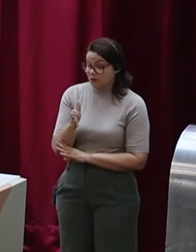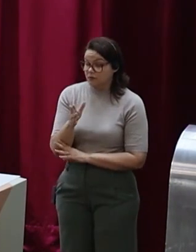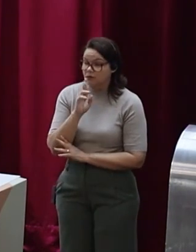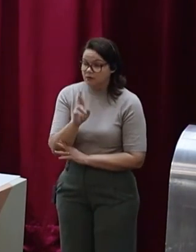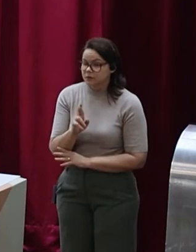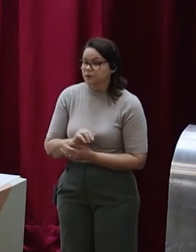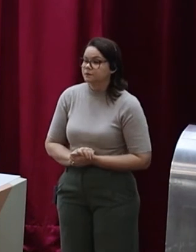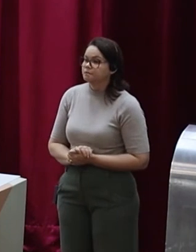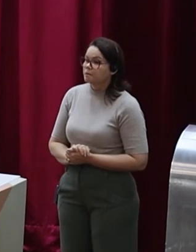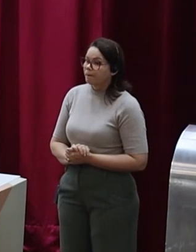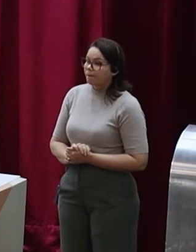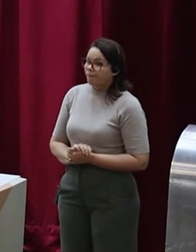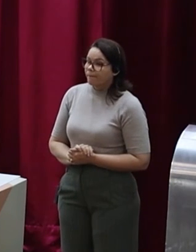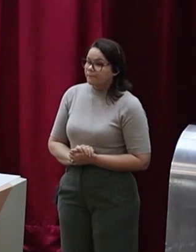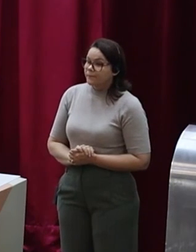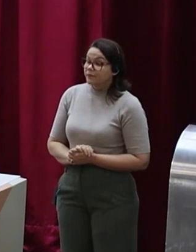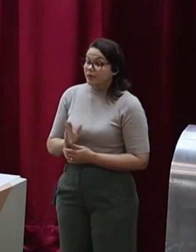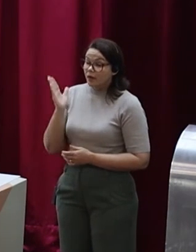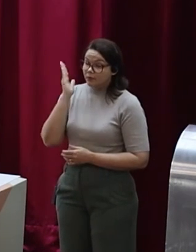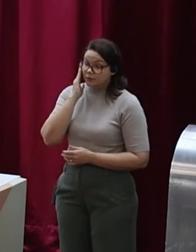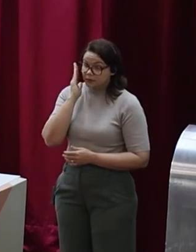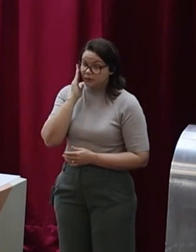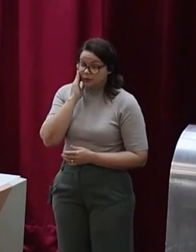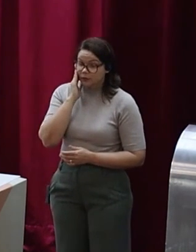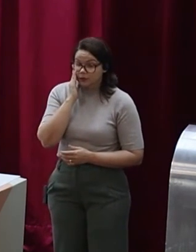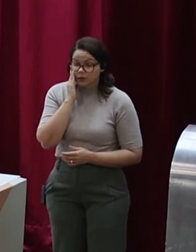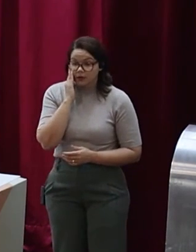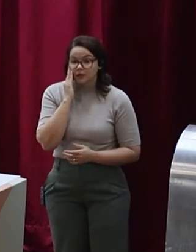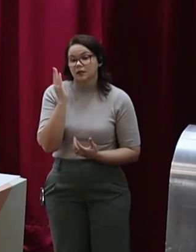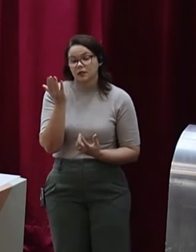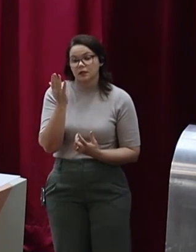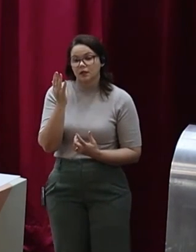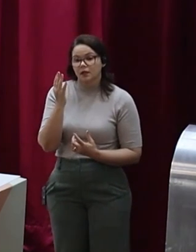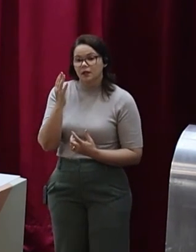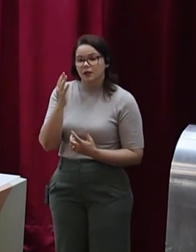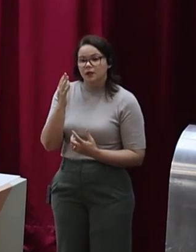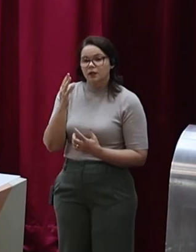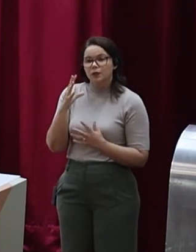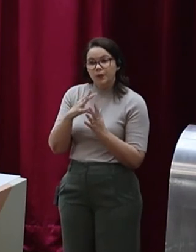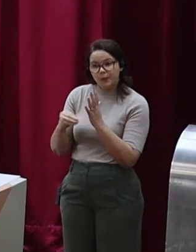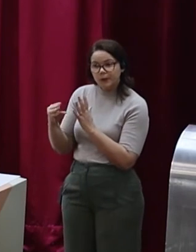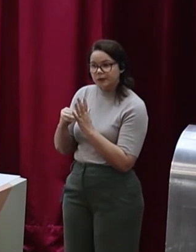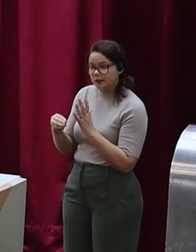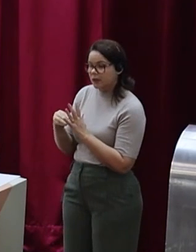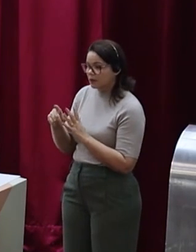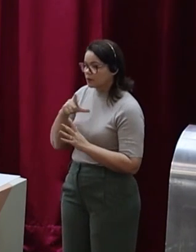Eu entendo que no modelo republicano e democrático que nós decidimos viver,